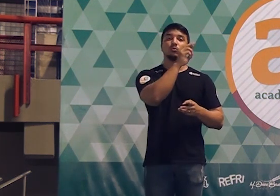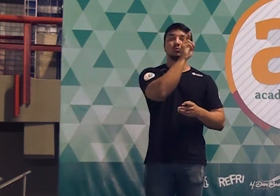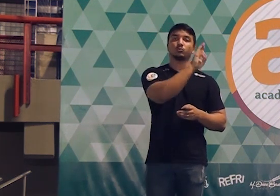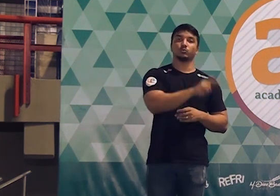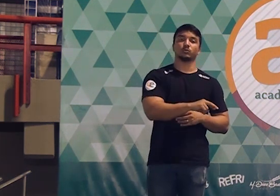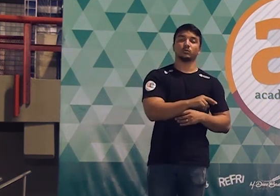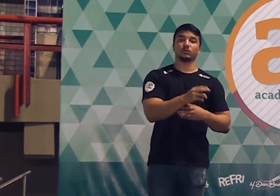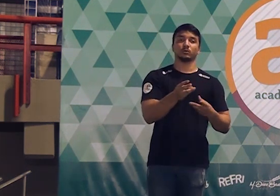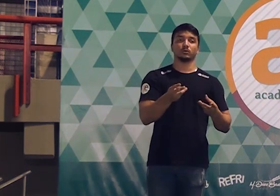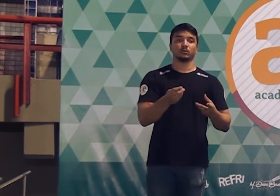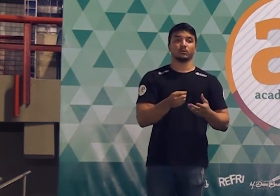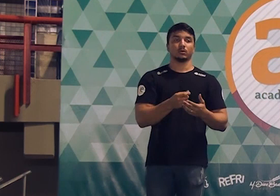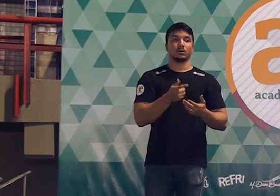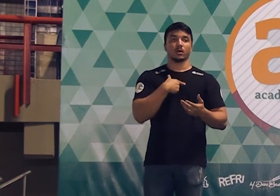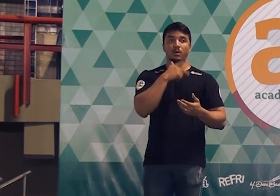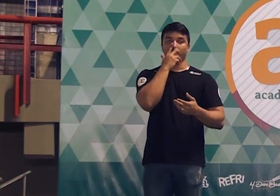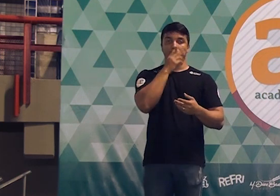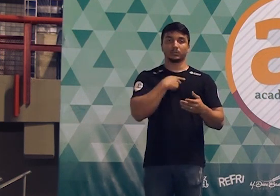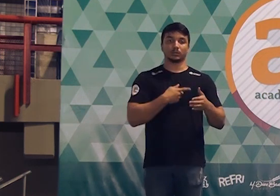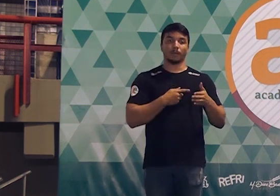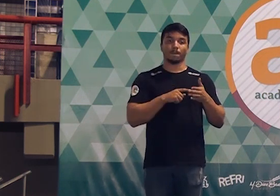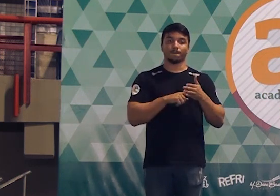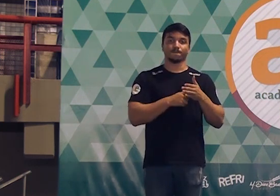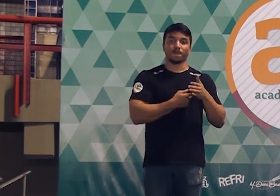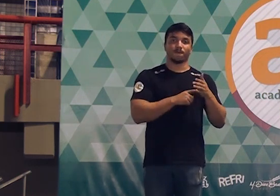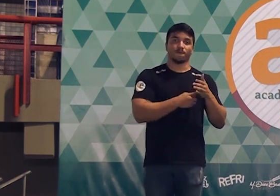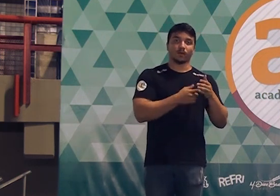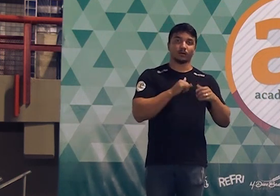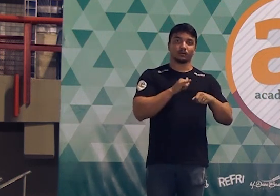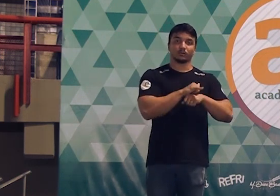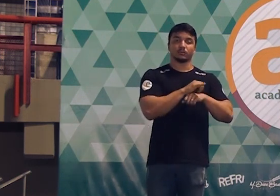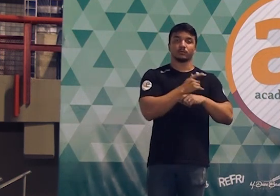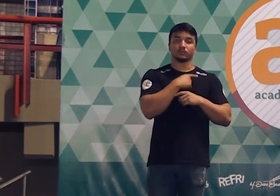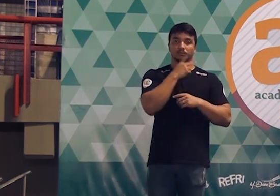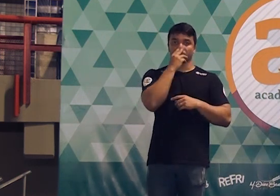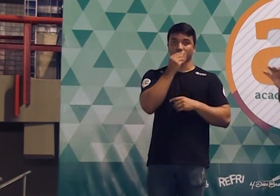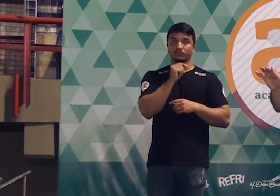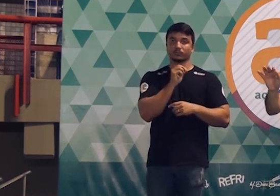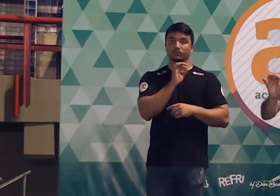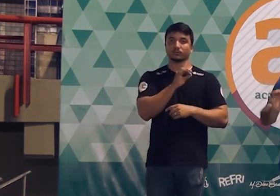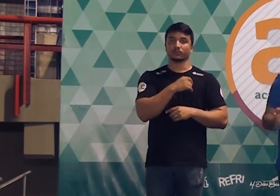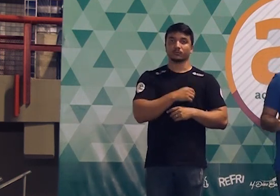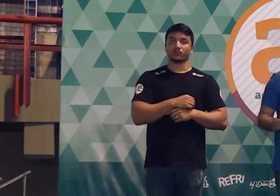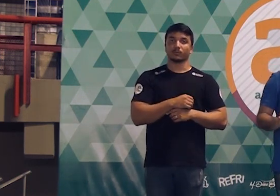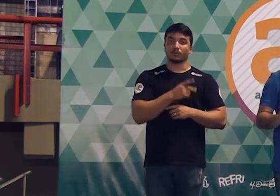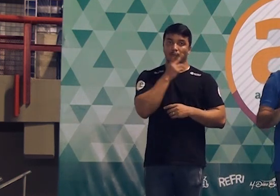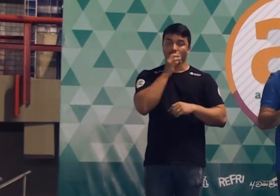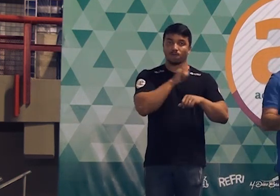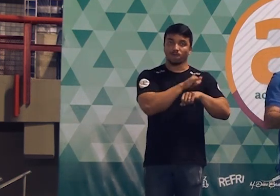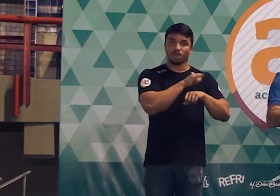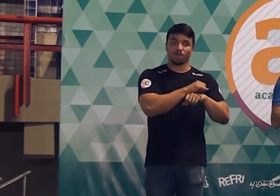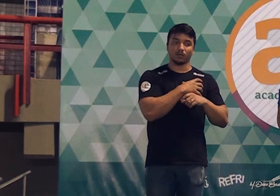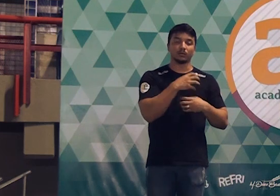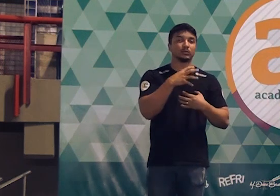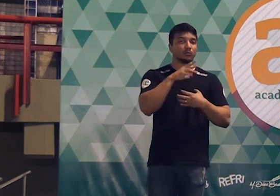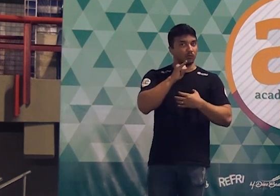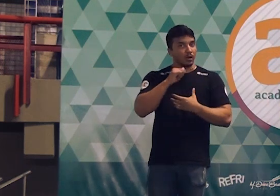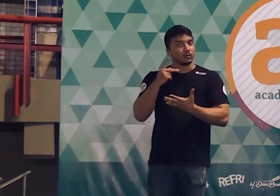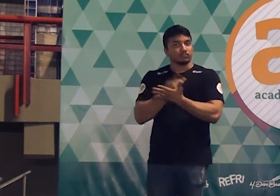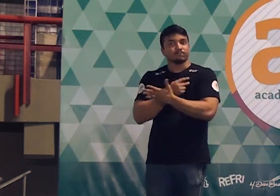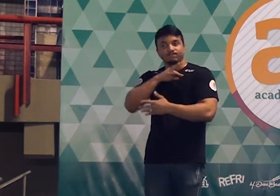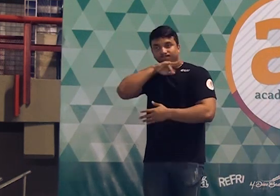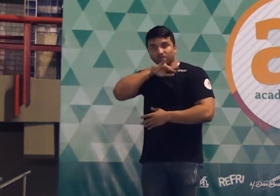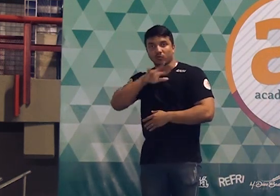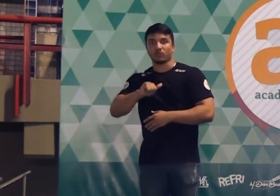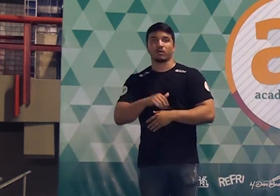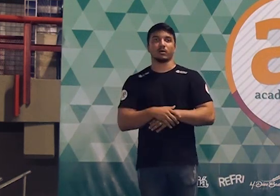com a Rússia. É cutucar, né? Onça menstruada com grafite 05. Vai dar bosta.